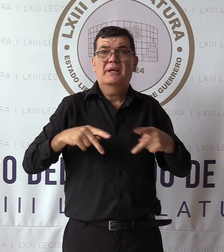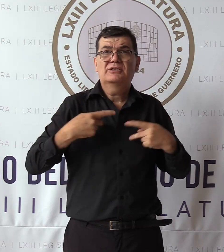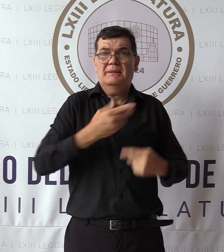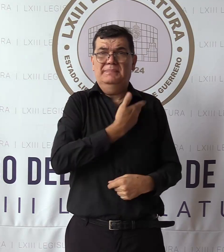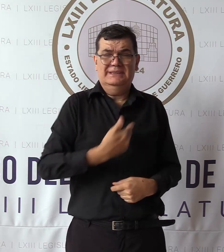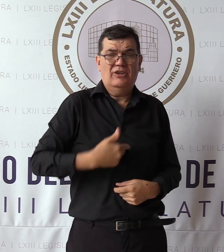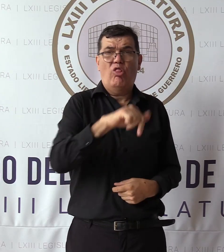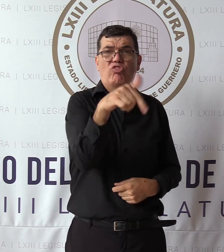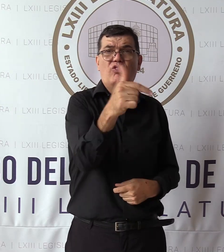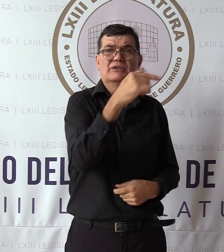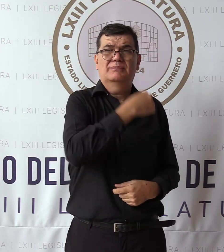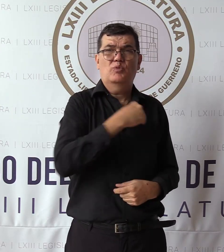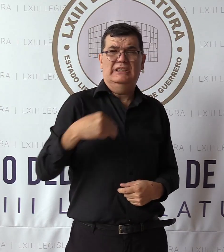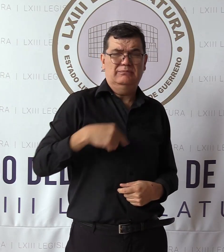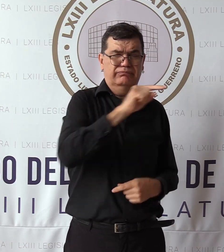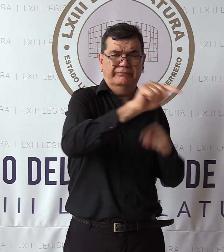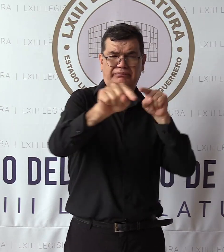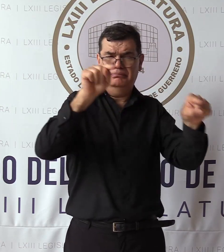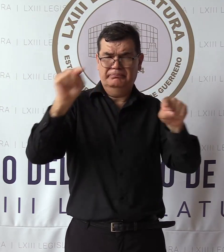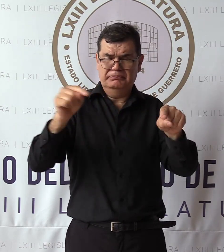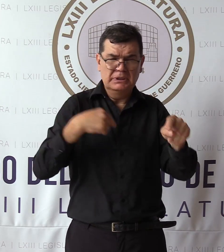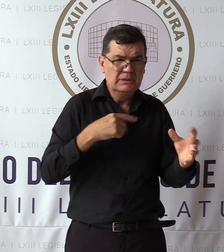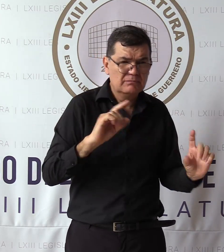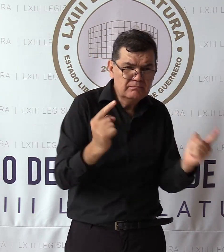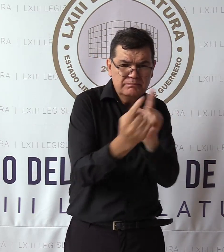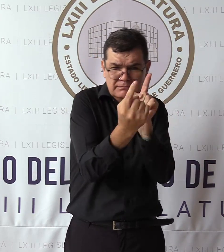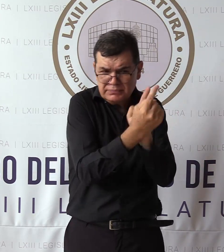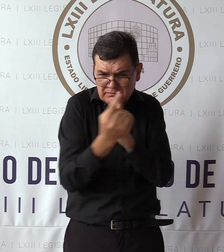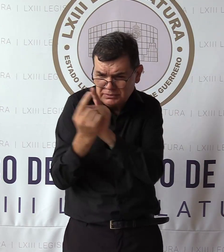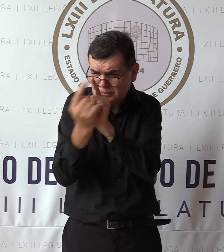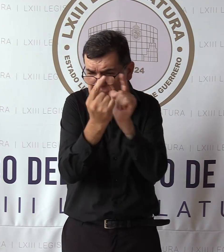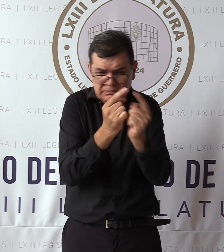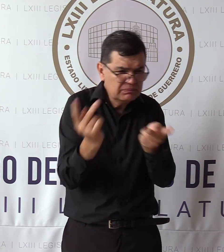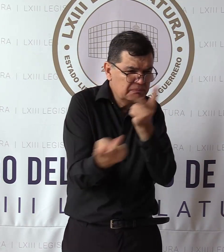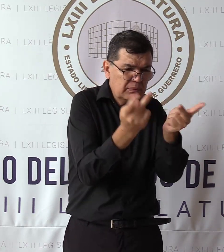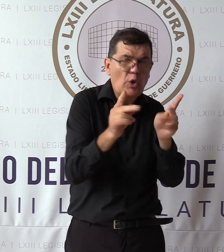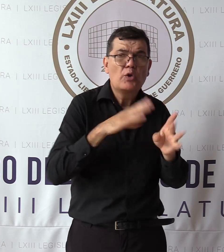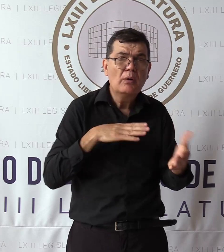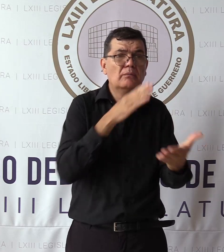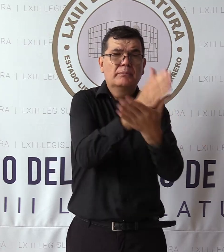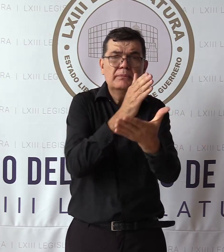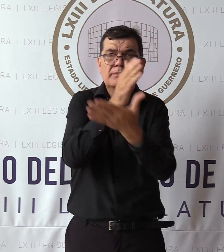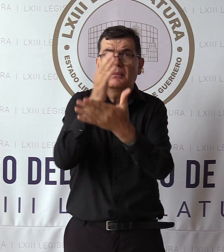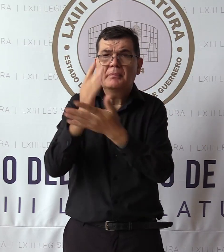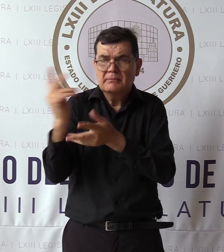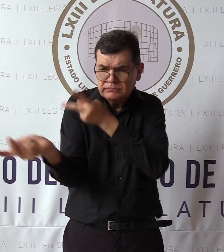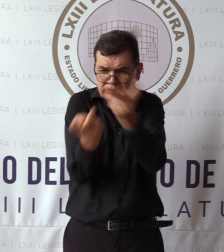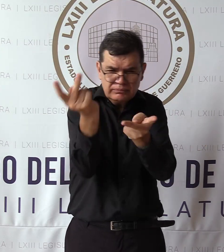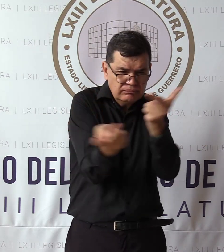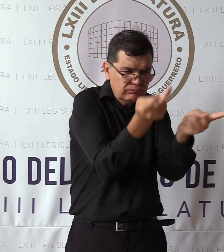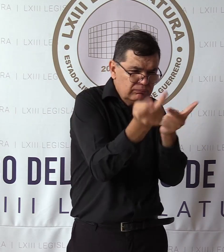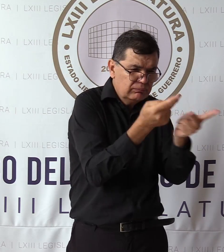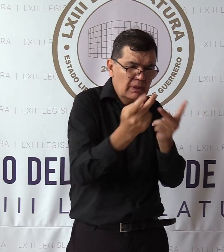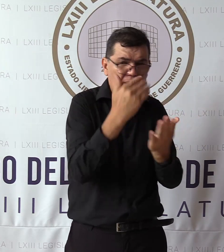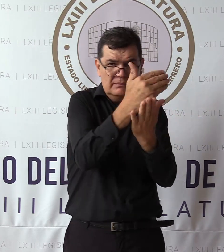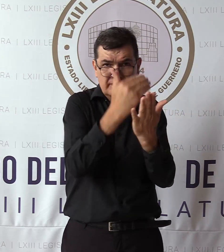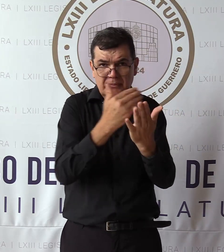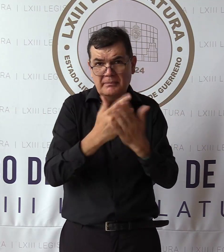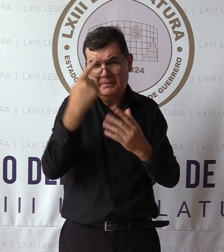el proceso de consulta a las personas con discapacidad en materia de educación inclusiva. Posteriormente a ello, se realizaron